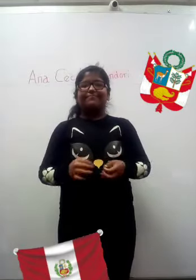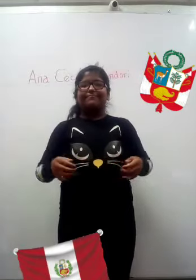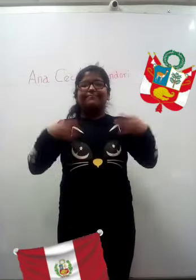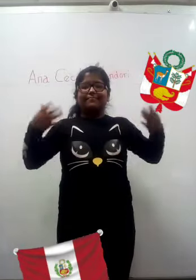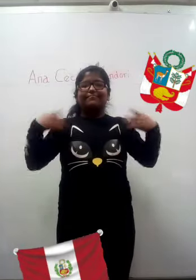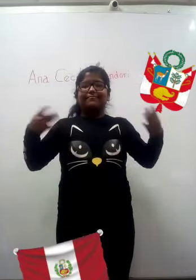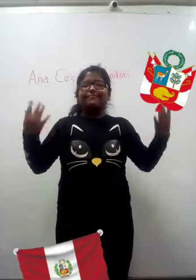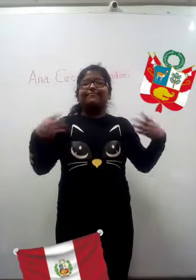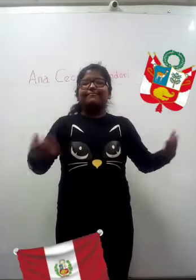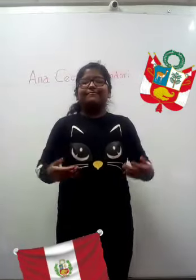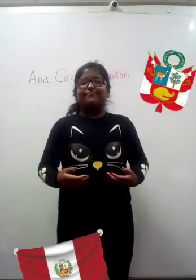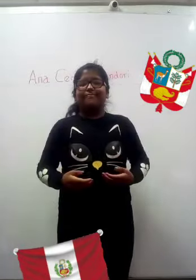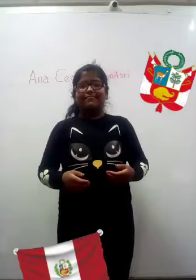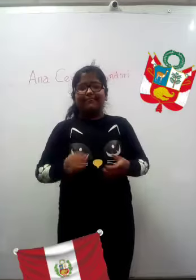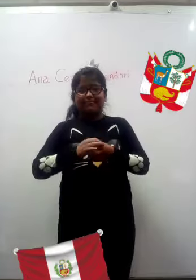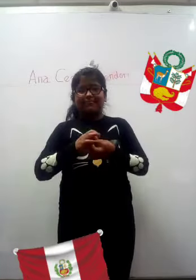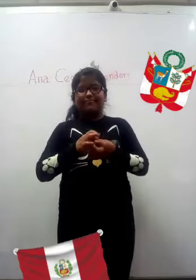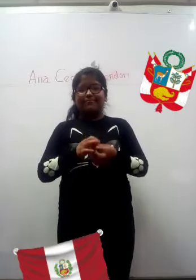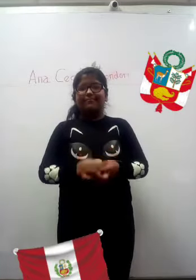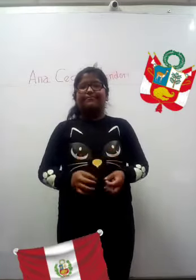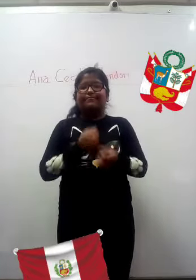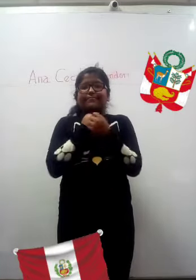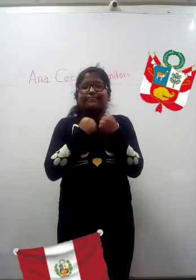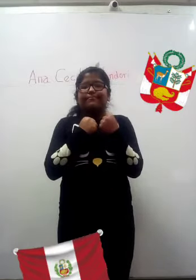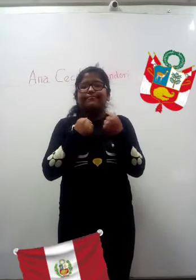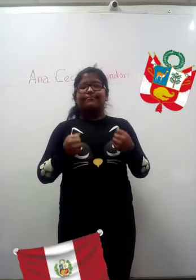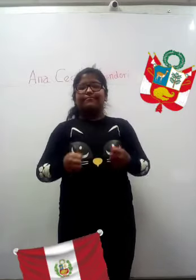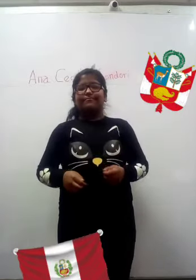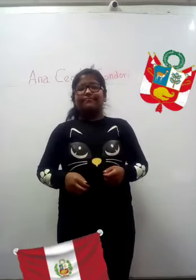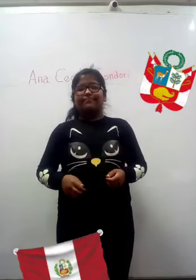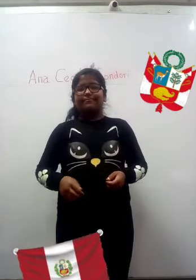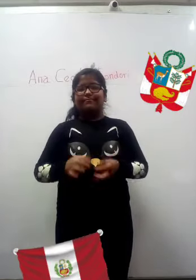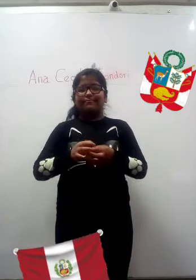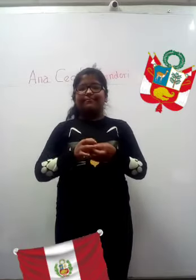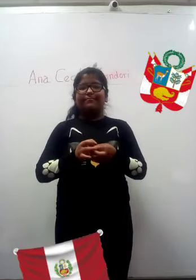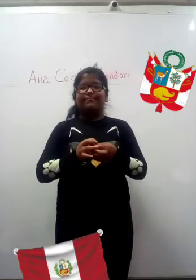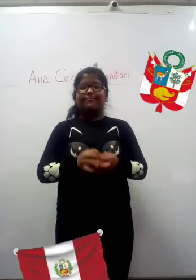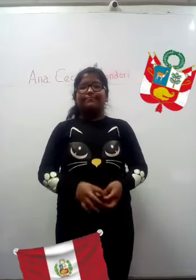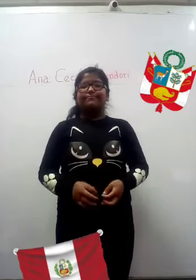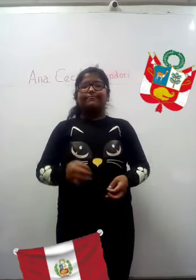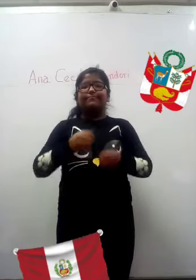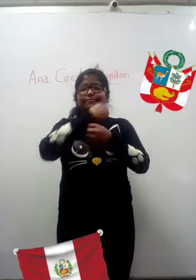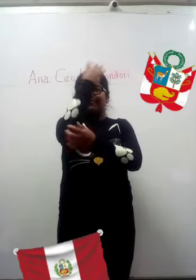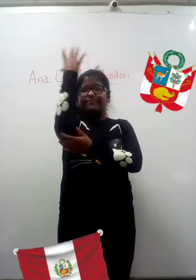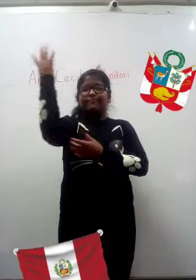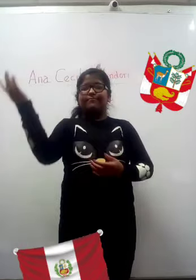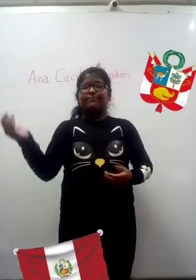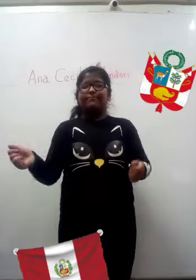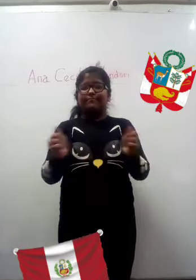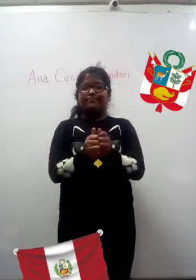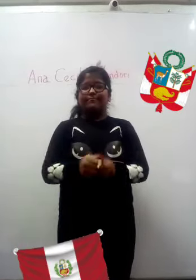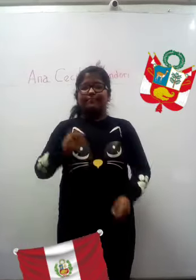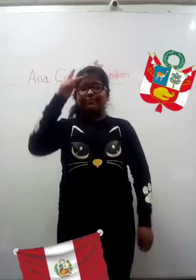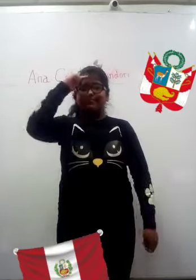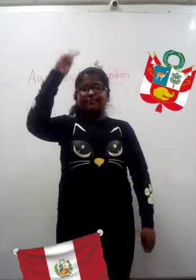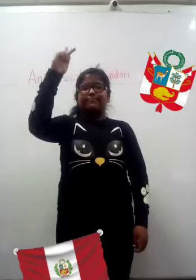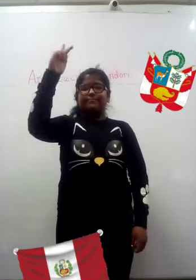Unida la costa, unida la sierra, unida la sierra, unida la selva contigo,